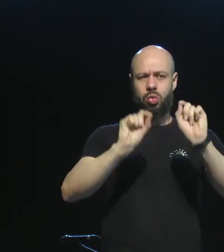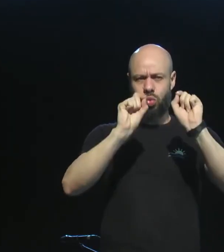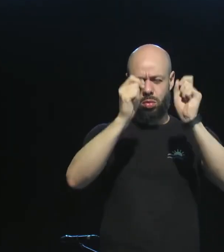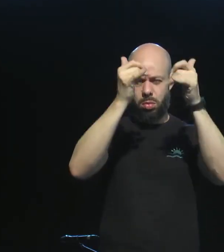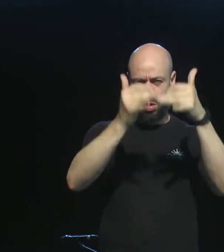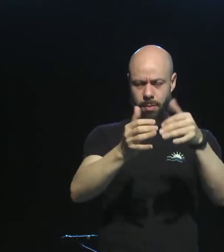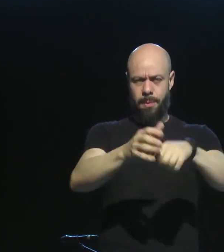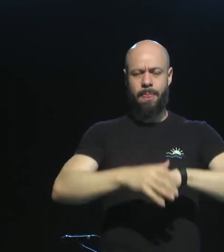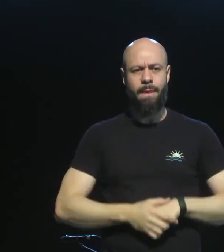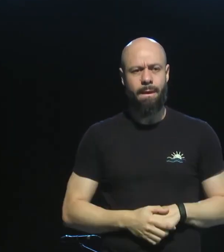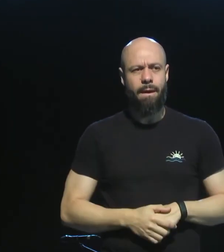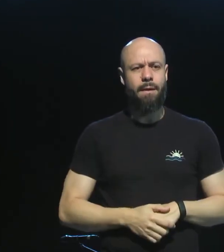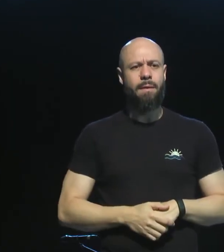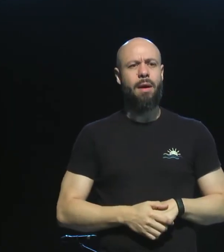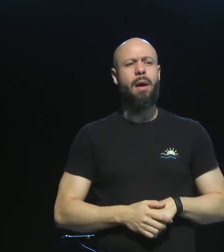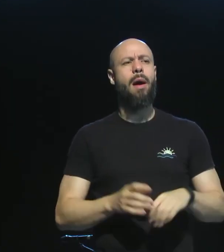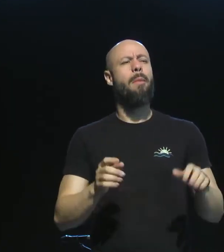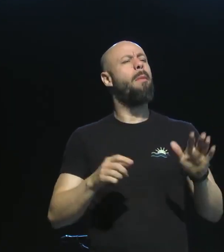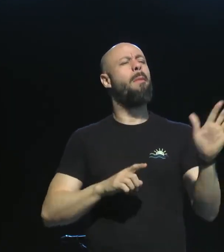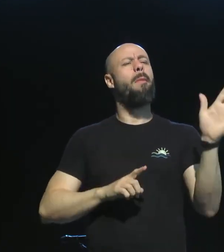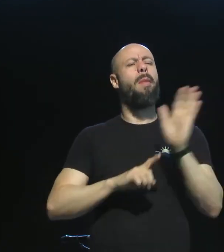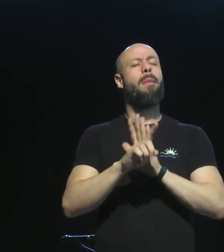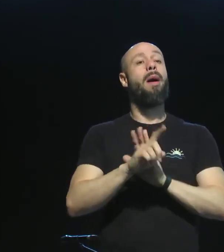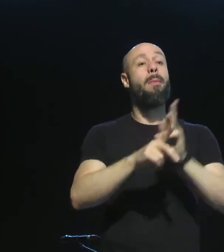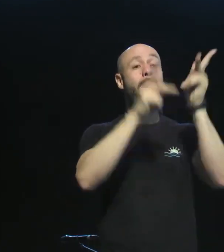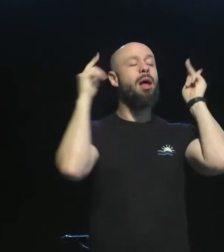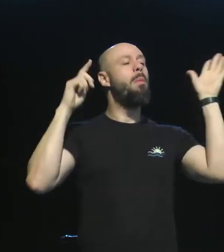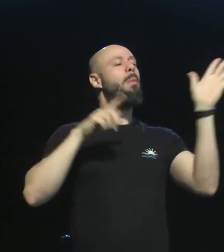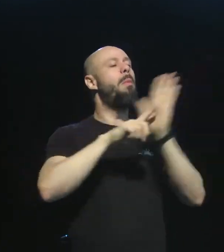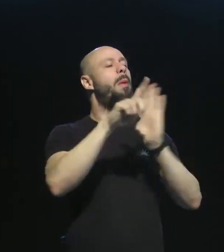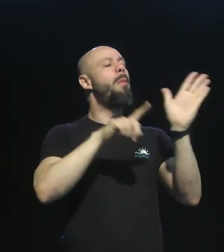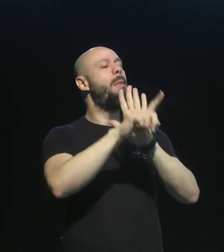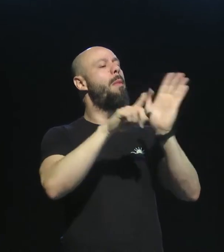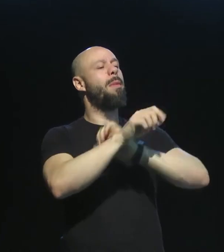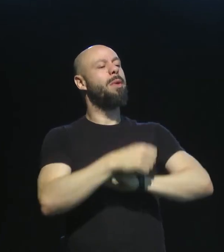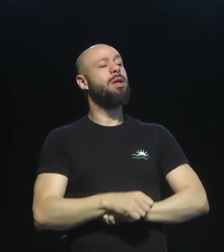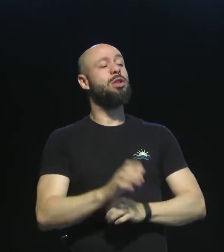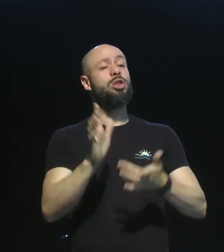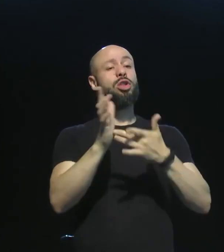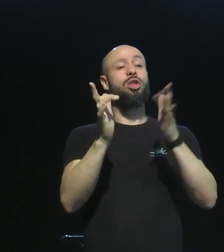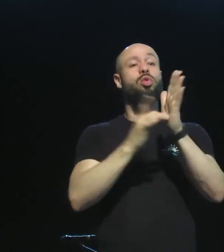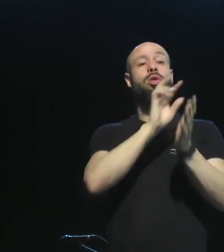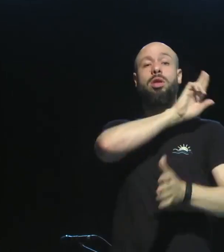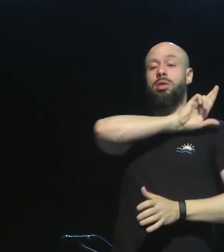faz um monte de perguntas a Jesus e Jesus responde a ele em um determinado momento assim: